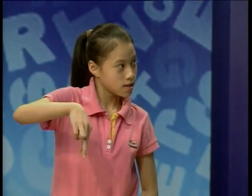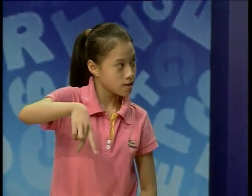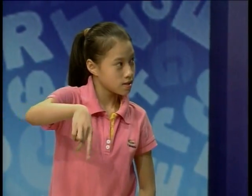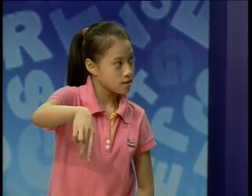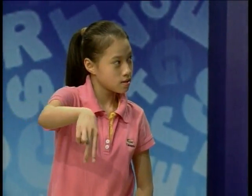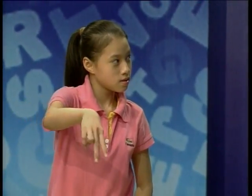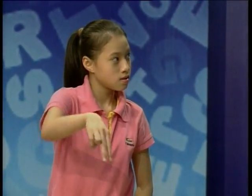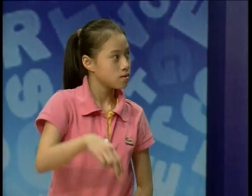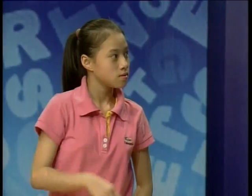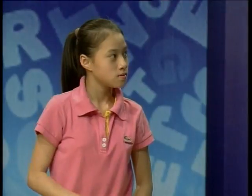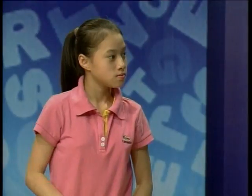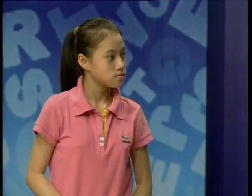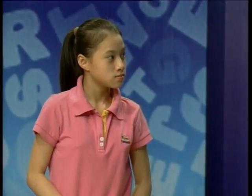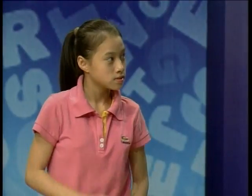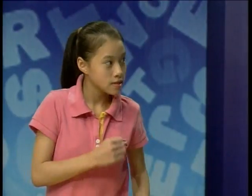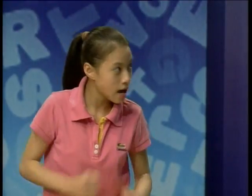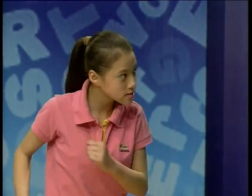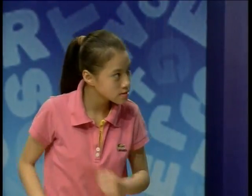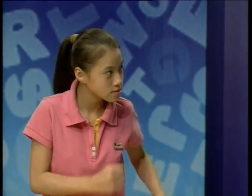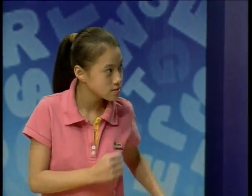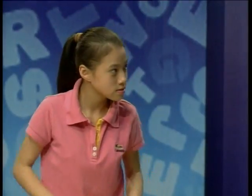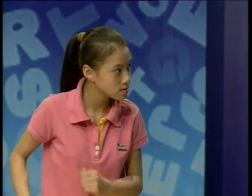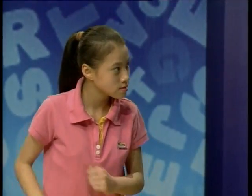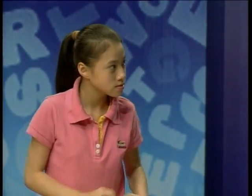Ký hiệu đi Ký hiệu chạy